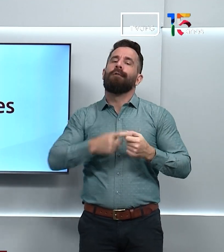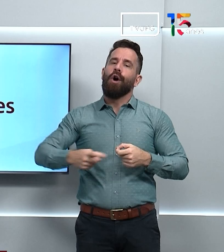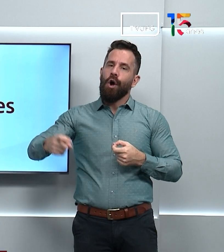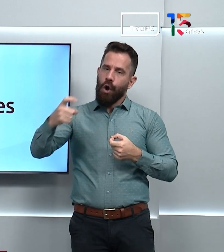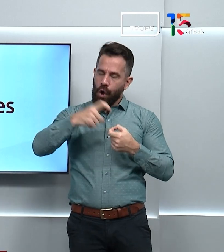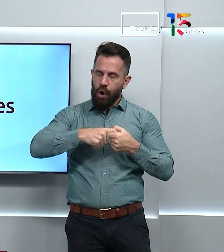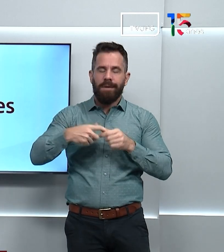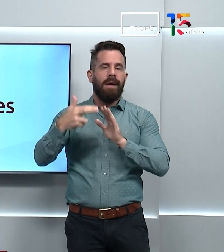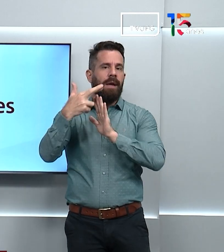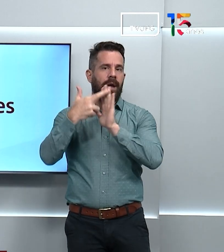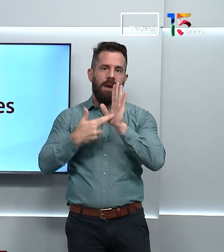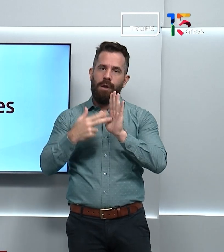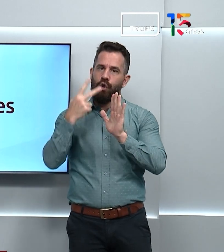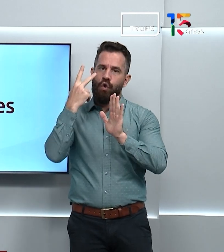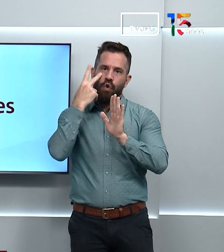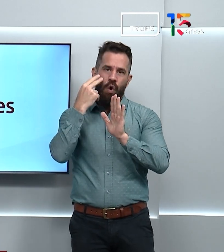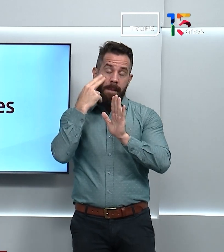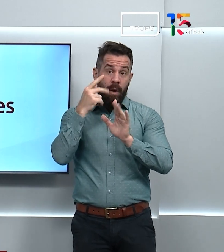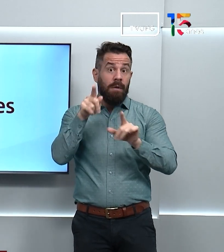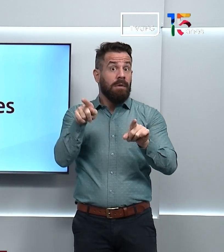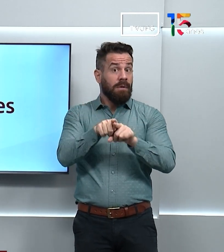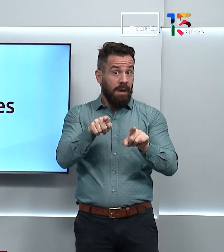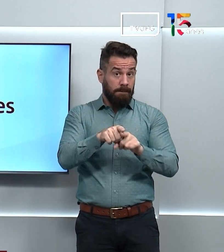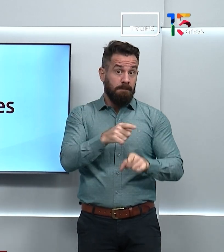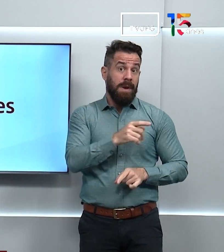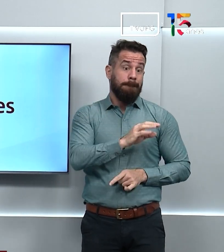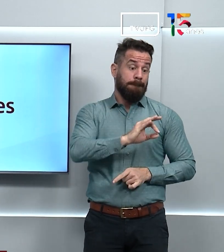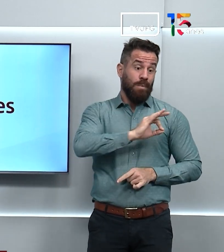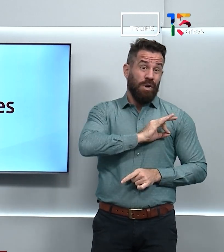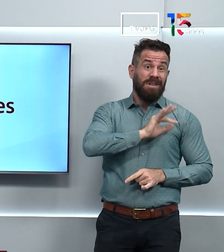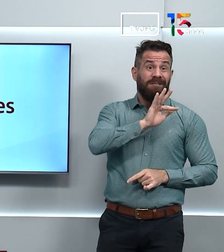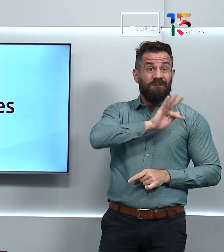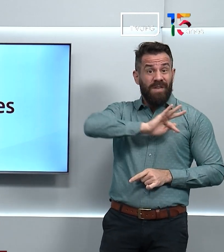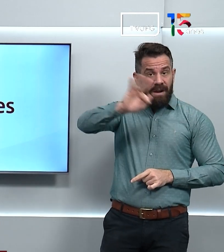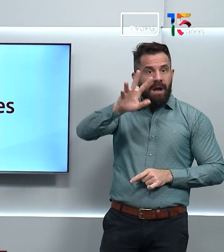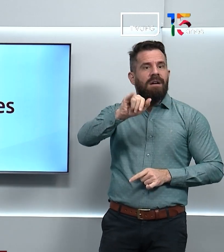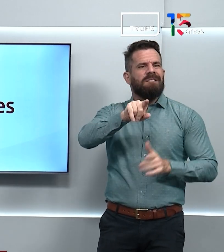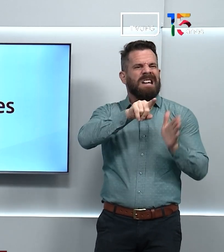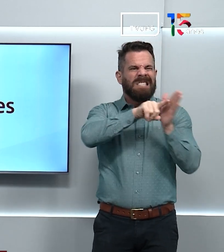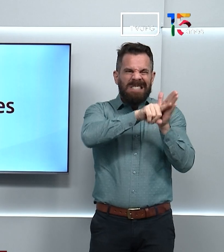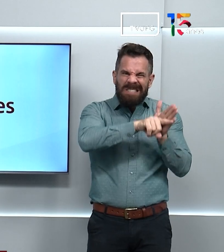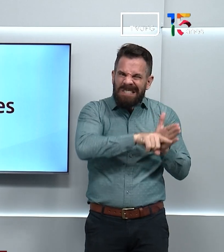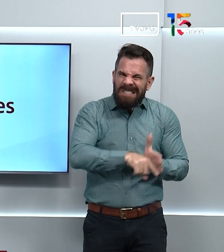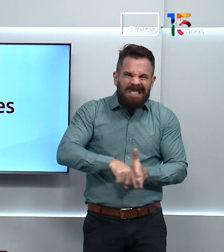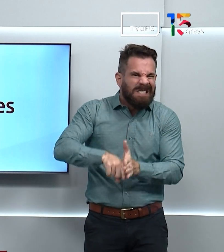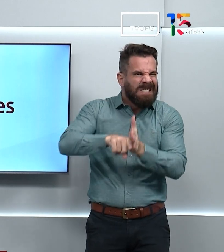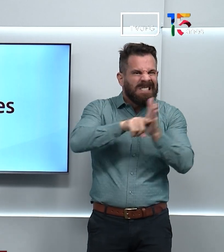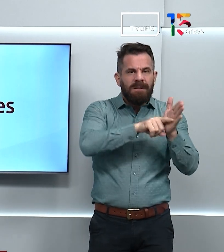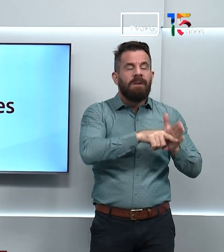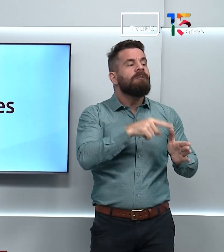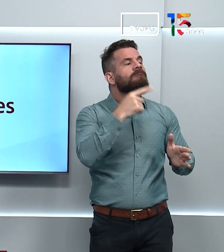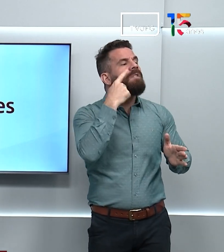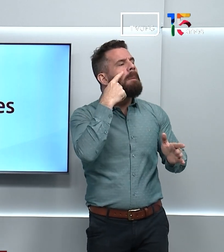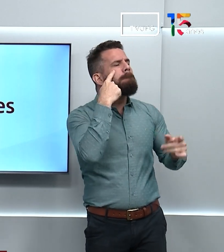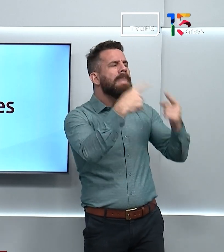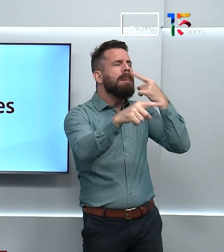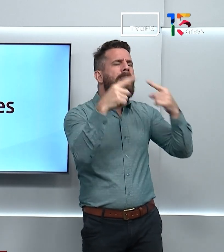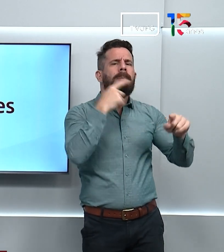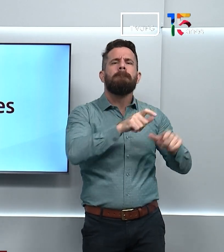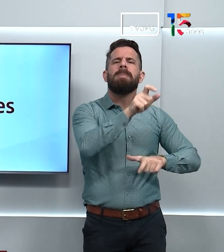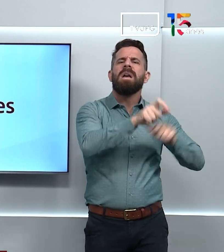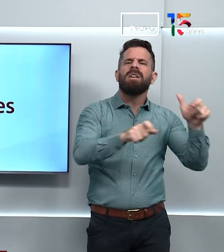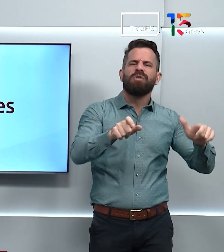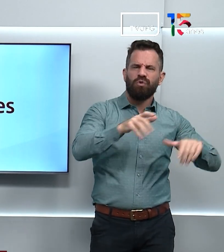como era antes. Além disso, a Polícia Federal pretende investigar quem espalhou mentiras na internet de que haveria